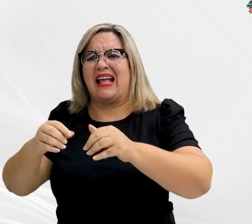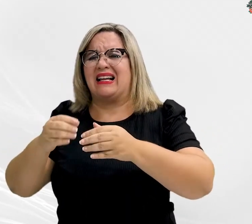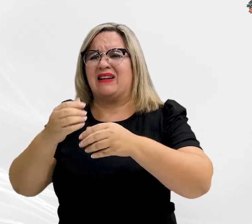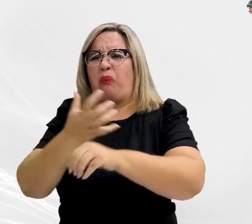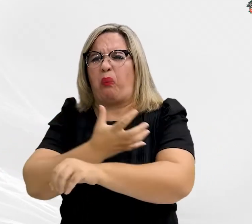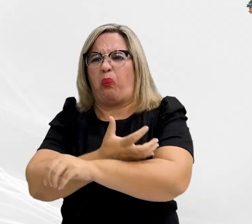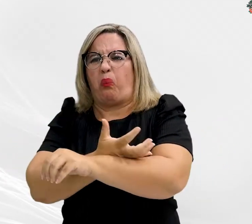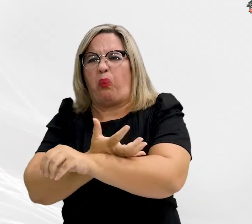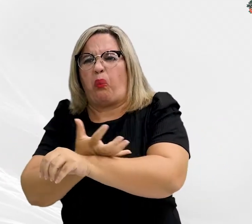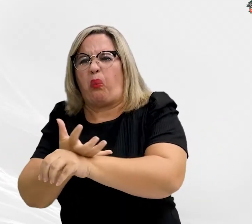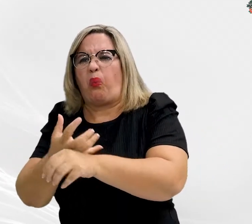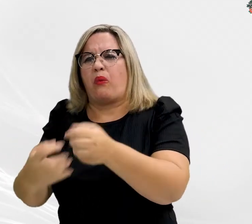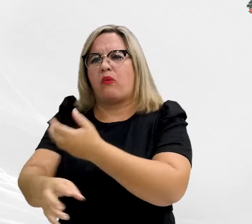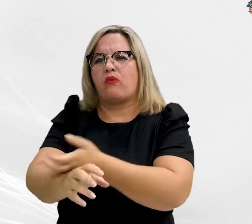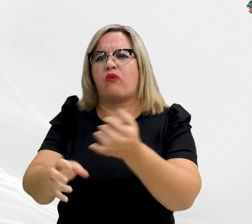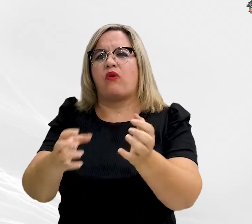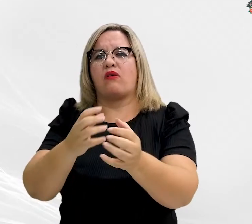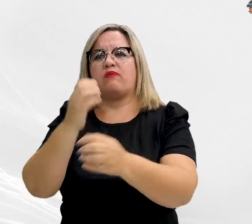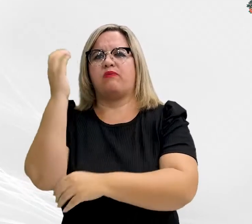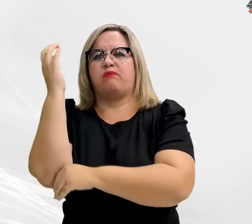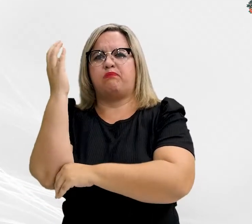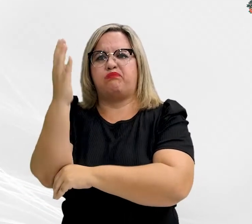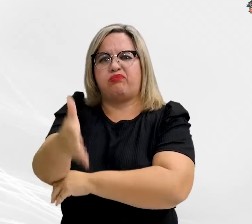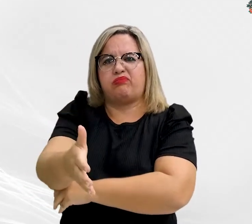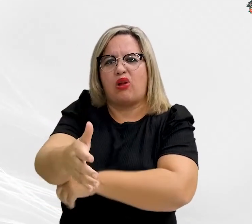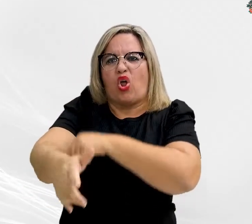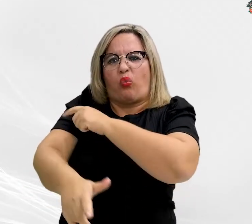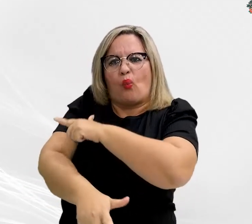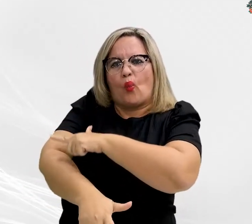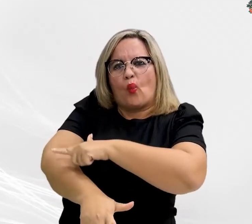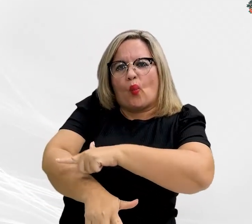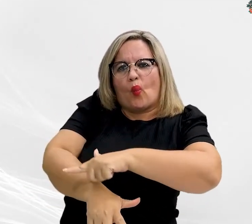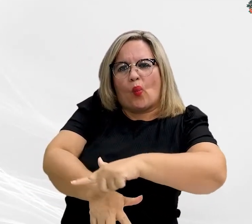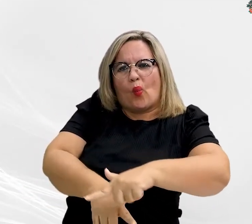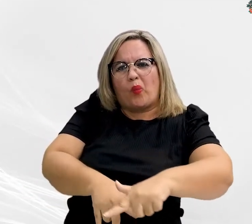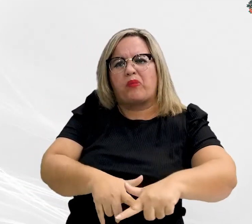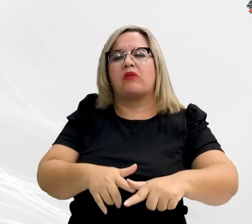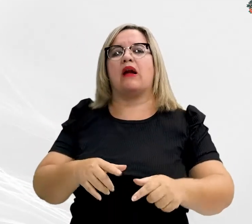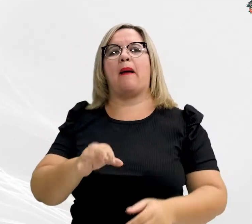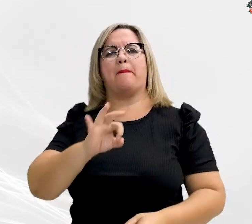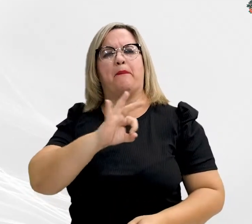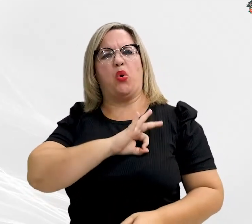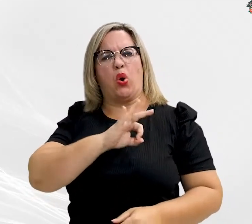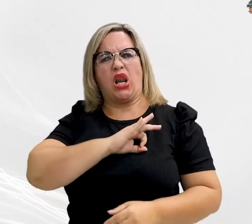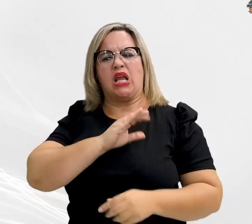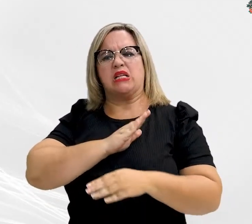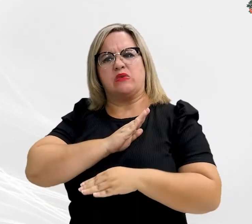2021 dos quais o Batalhão de Polícia Militar de Proteção Ambiental embargou